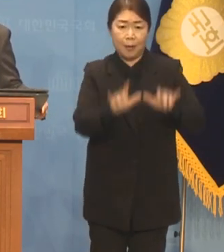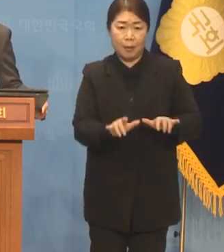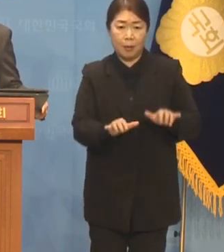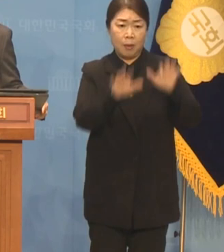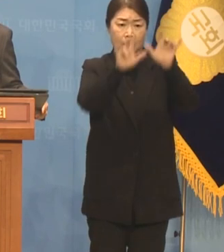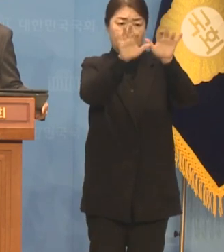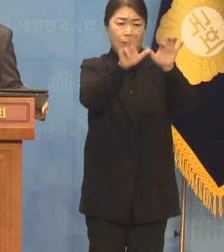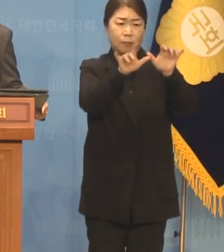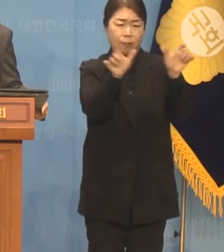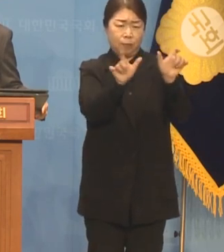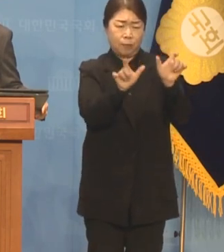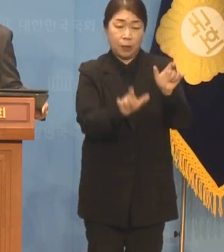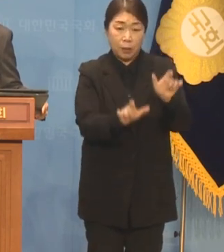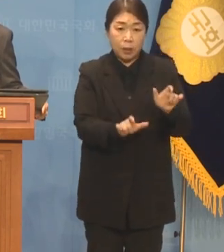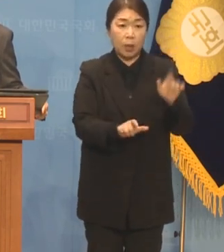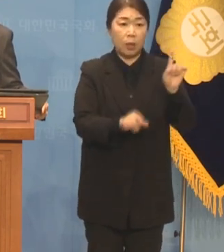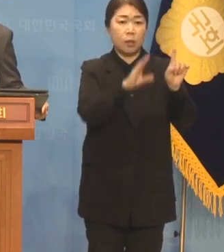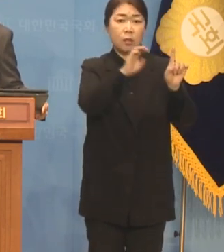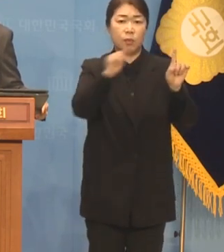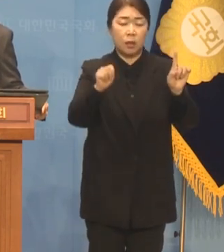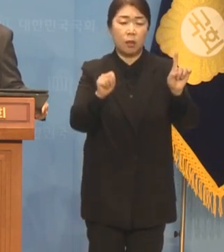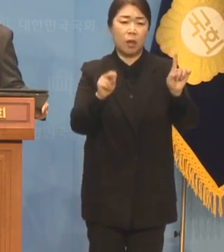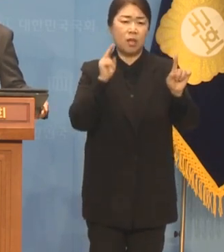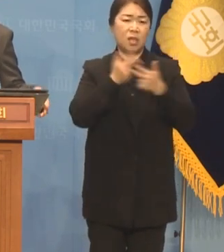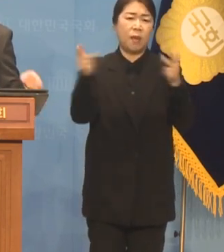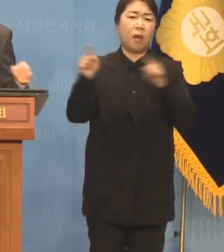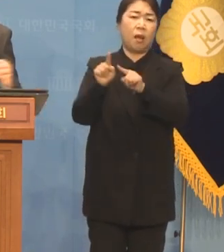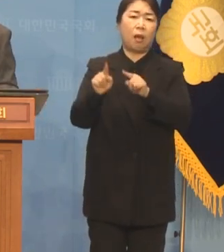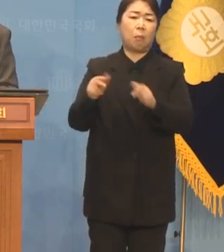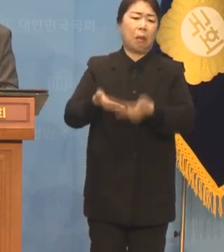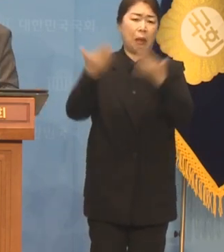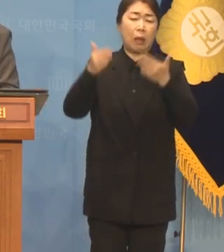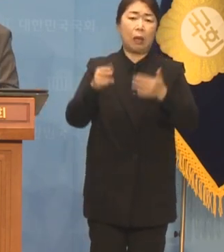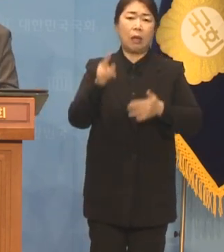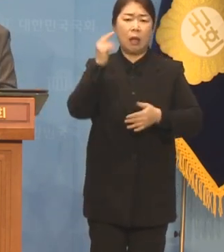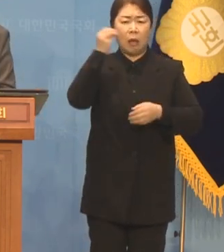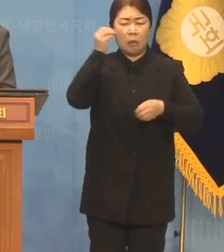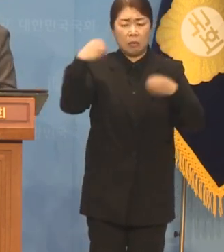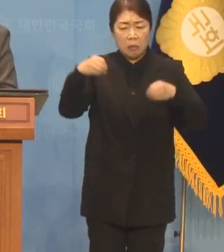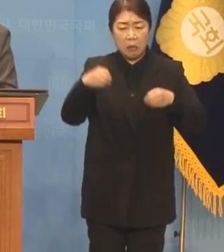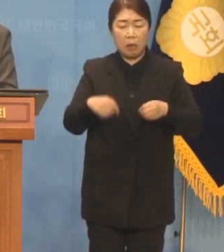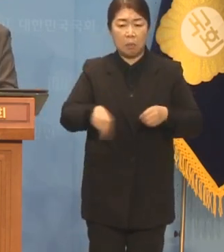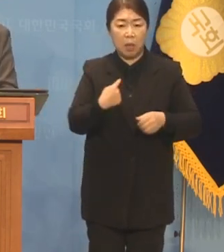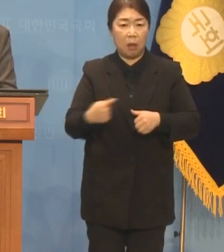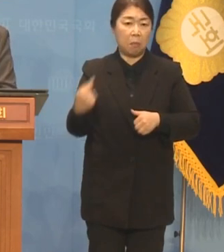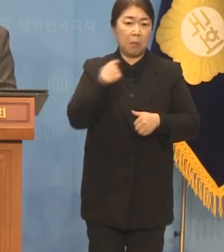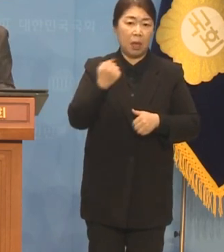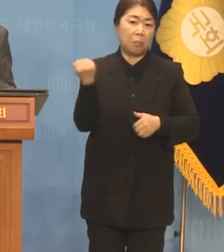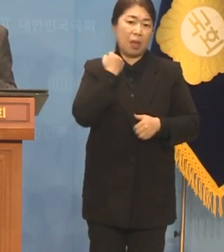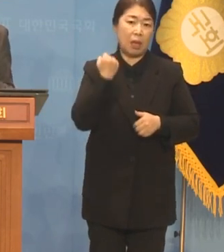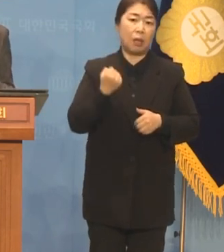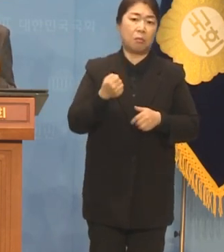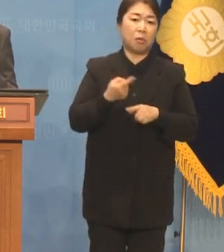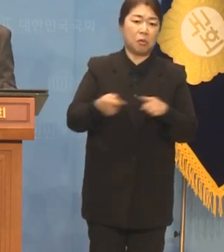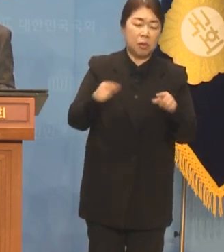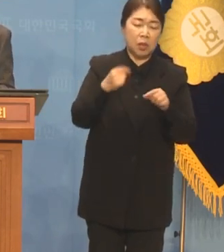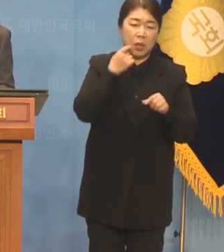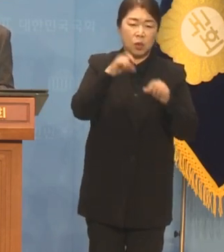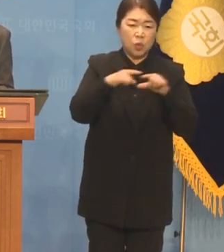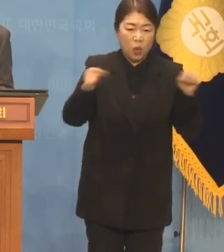이상이 1cm를 언급하면서 이재명 대표를 쇼다, 자작극이다, 종이칼이다 이런